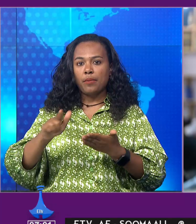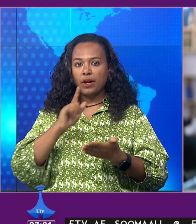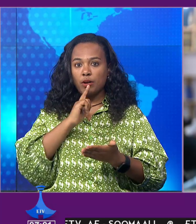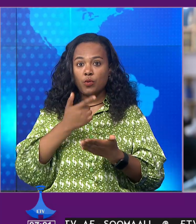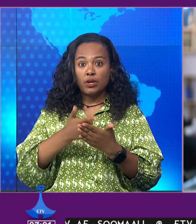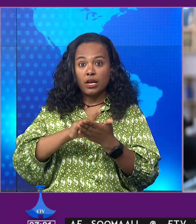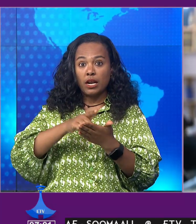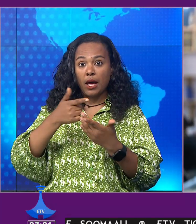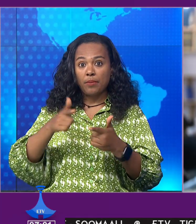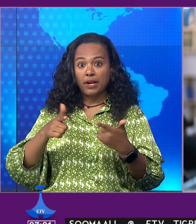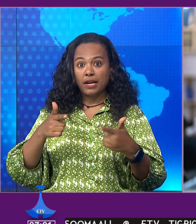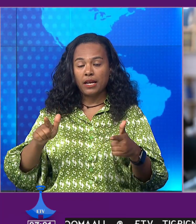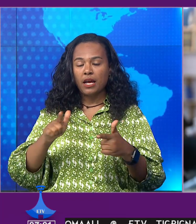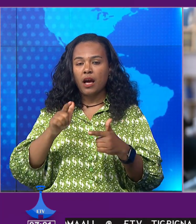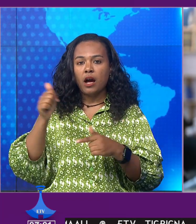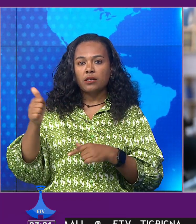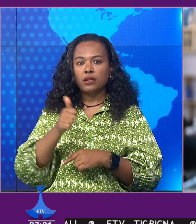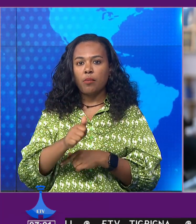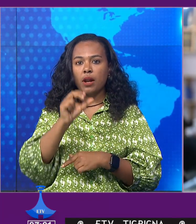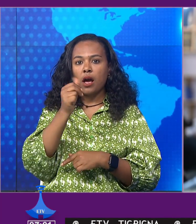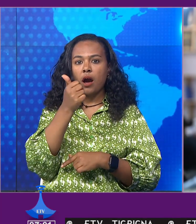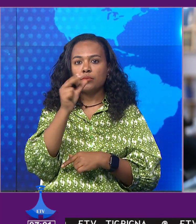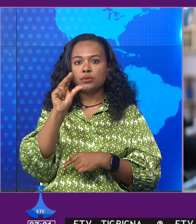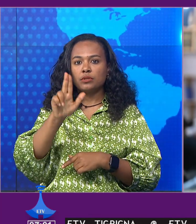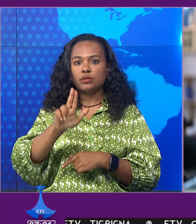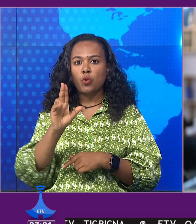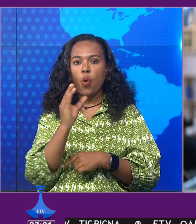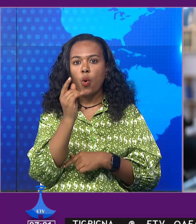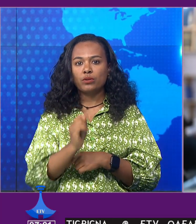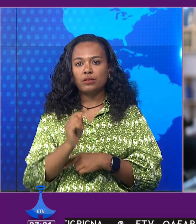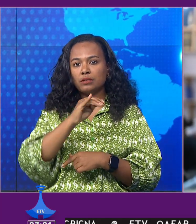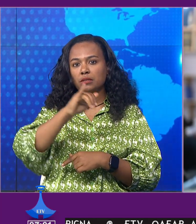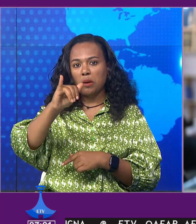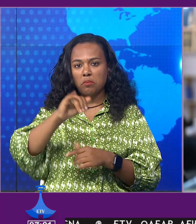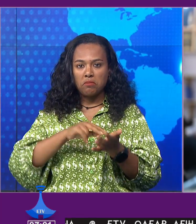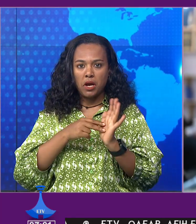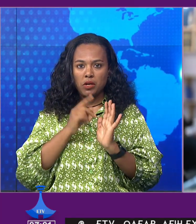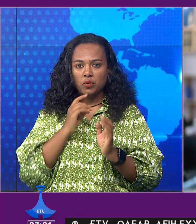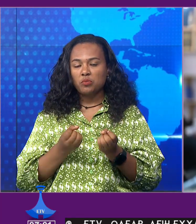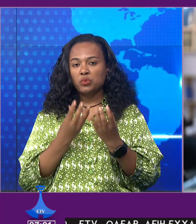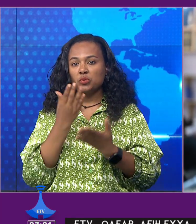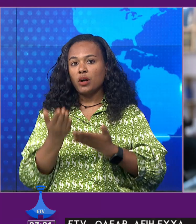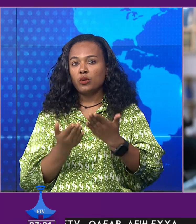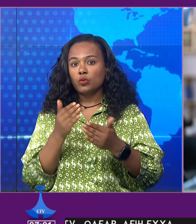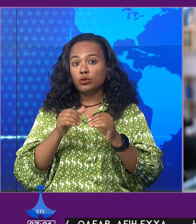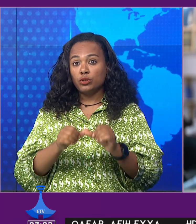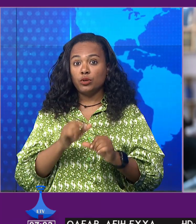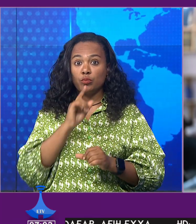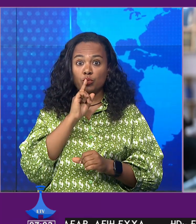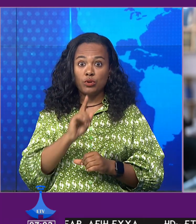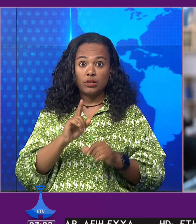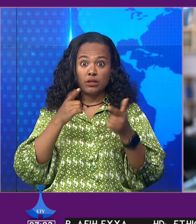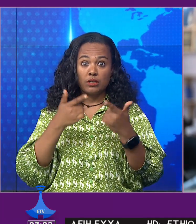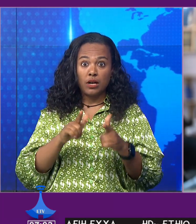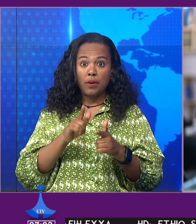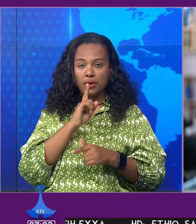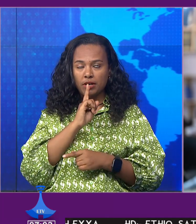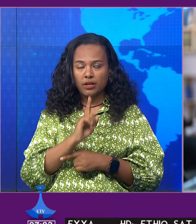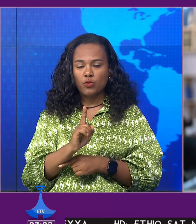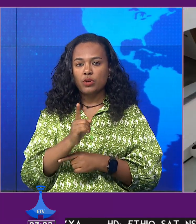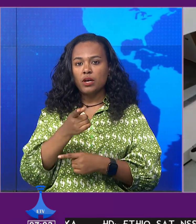ላይብረሪ አዲስ አበባ ላይ አብርሆት እንዳልነው አይነት ማለት ነው። ለብዙ አገልግሎት የሚውል ላይብረሪ ነው። የመደመር